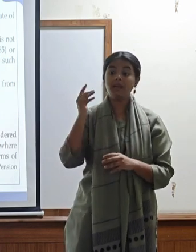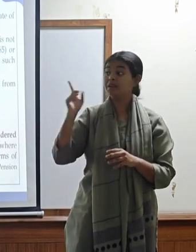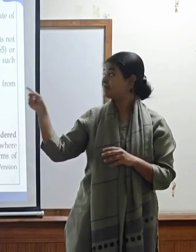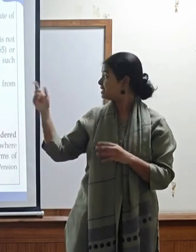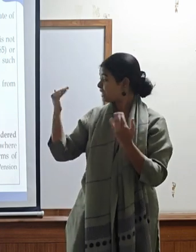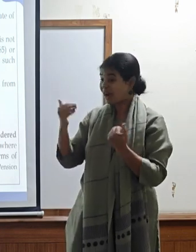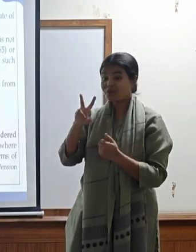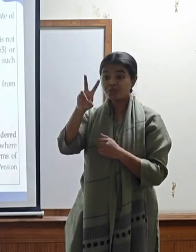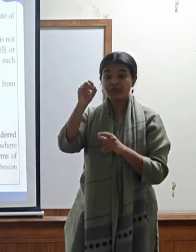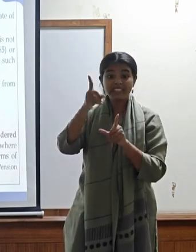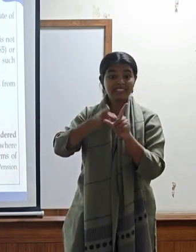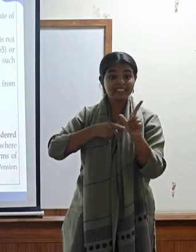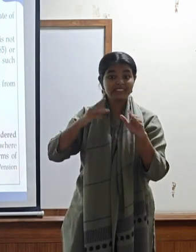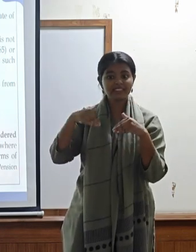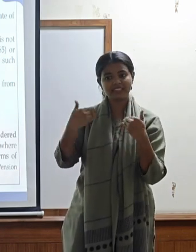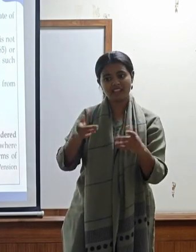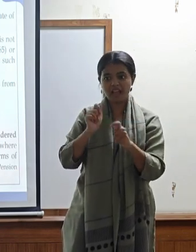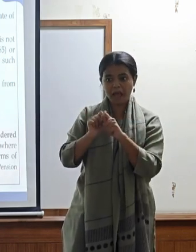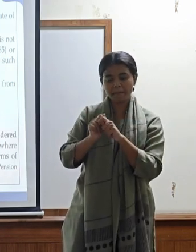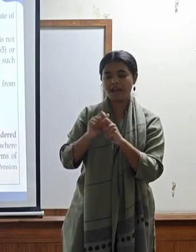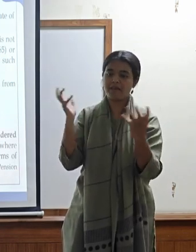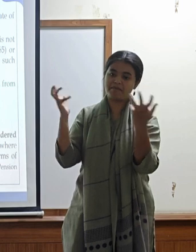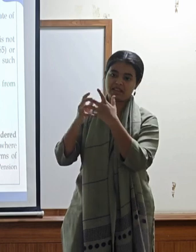यूपीएस का बेनिफिट मिलेगा, पर अब इसे रिड्यूस